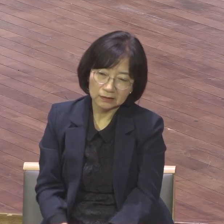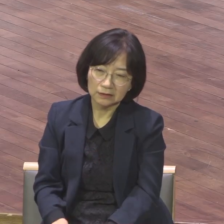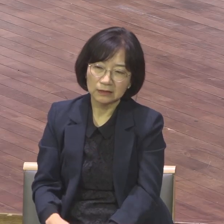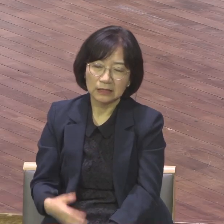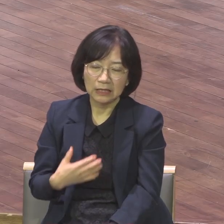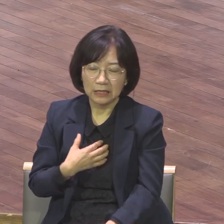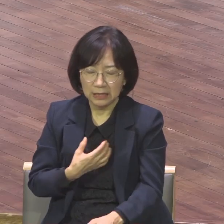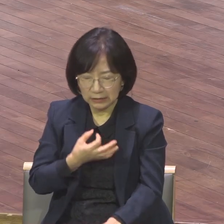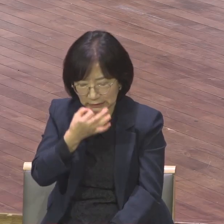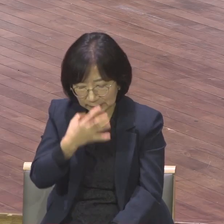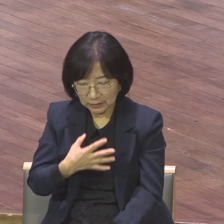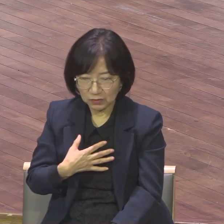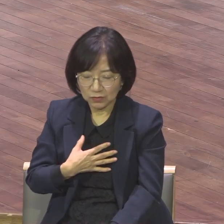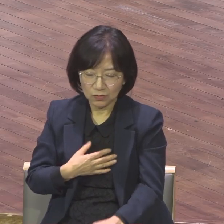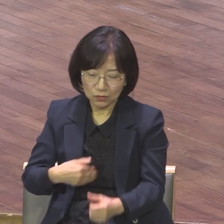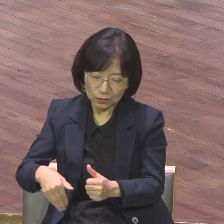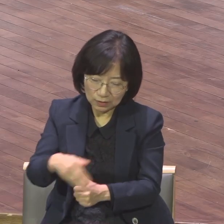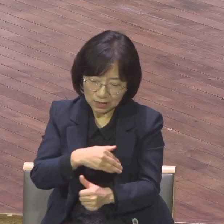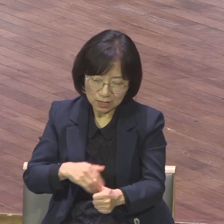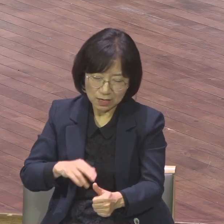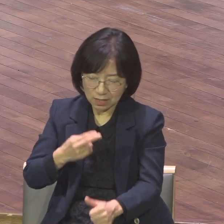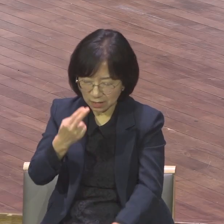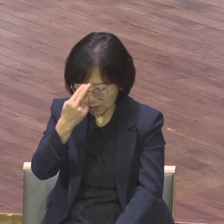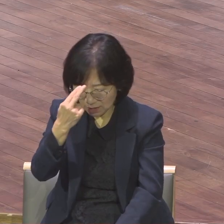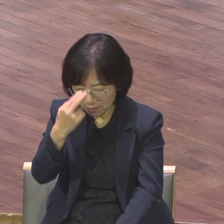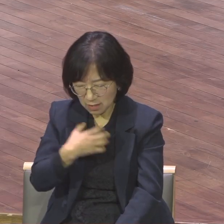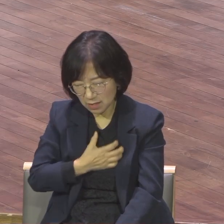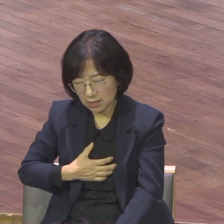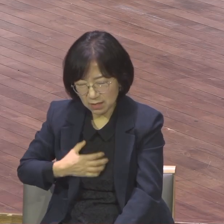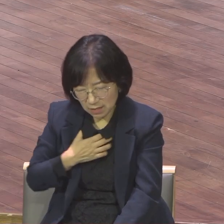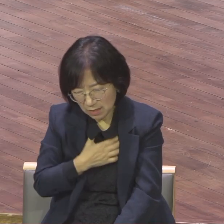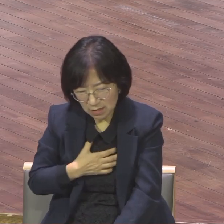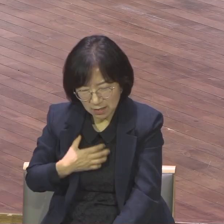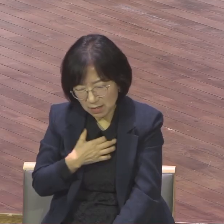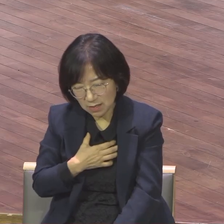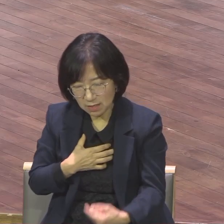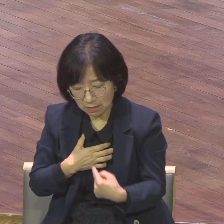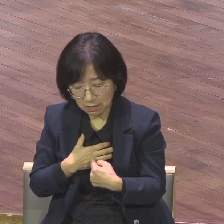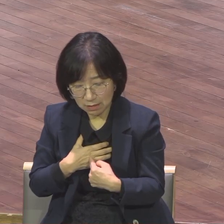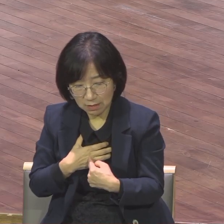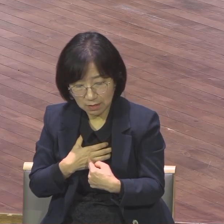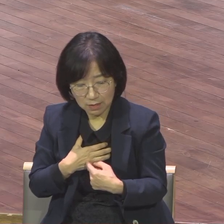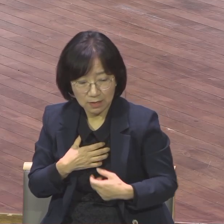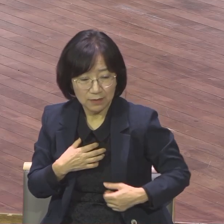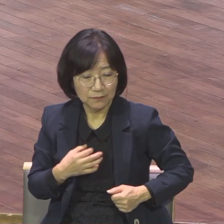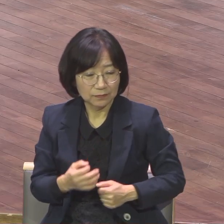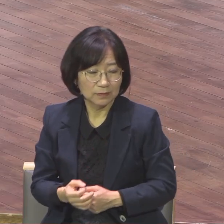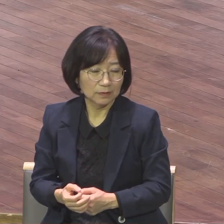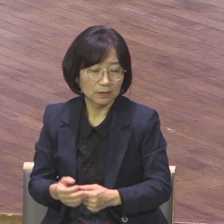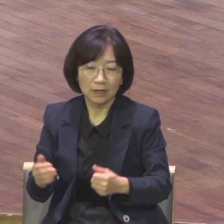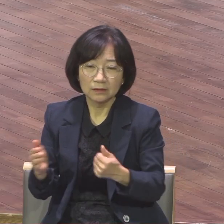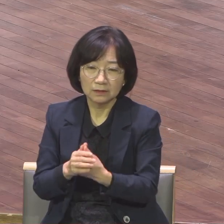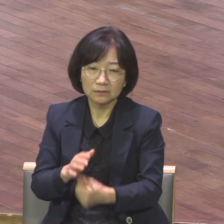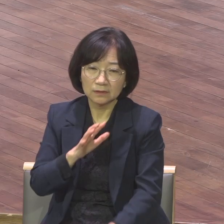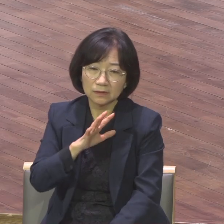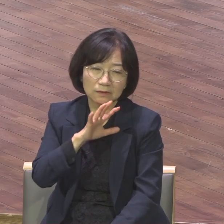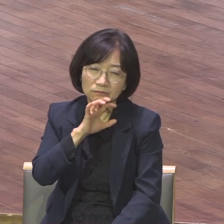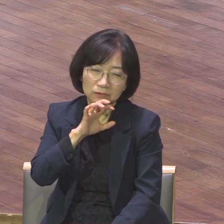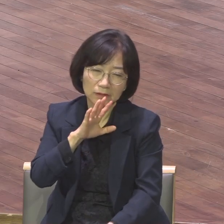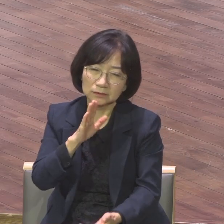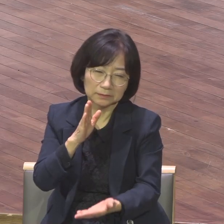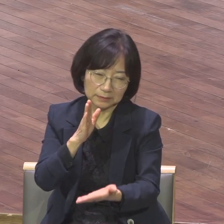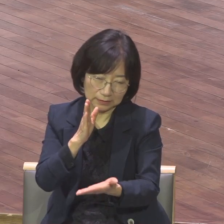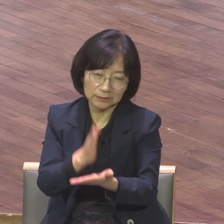풀리지 않는다고 이스라엘 백성들처럼 계속해서 원망하고 있지